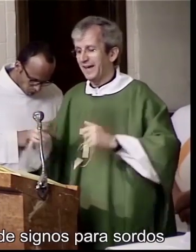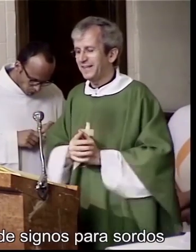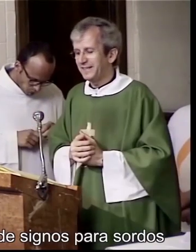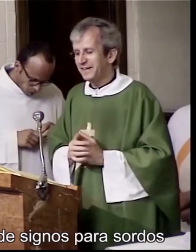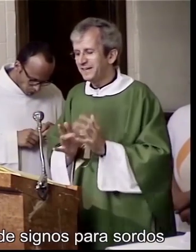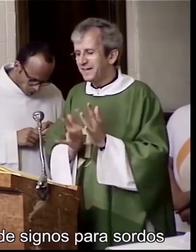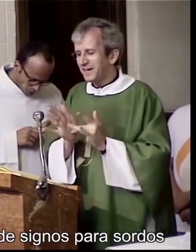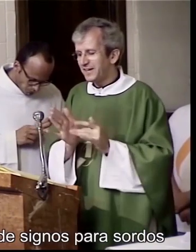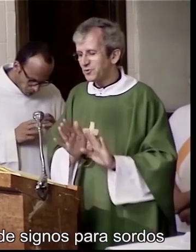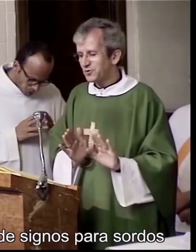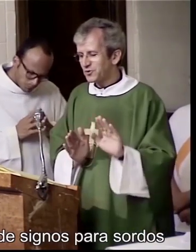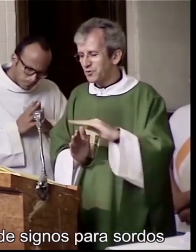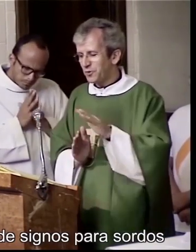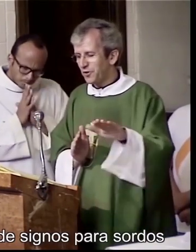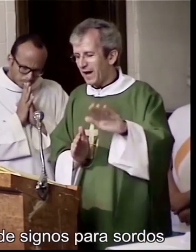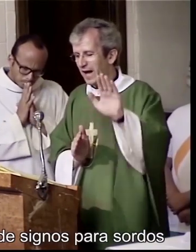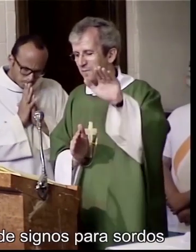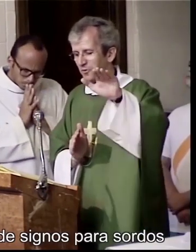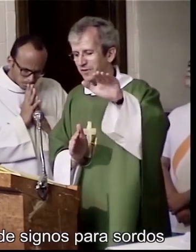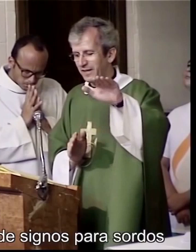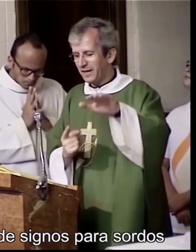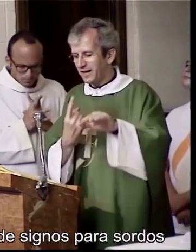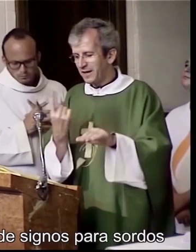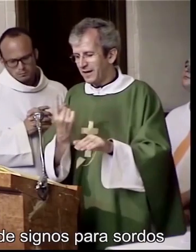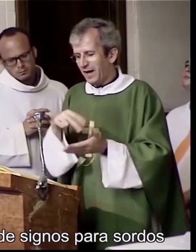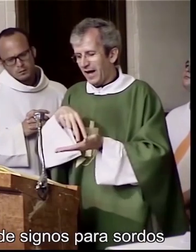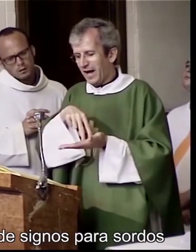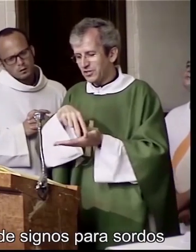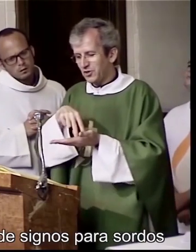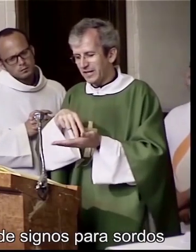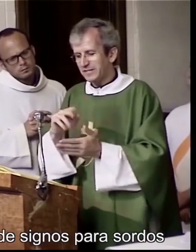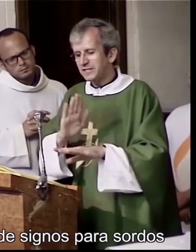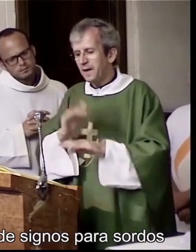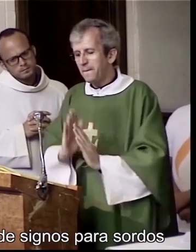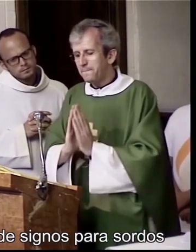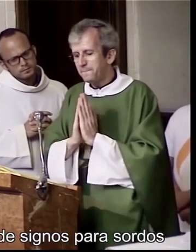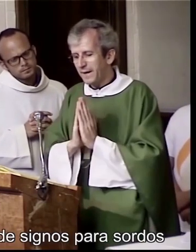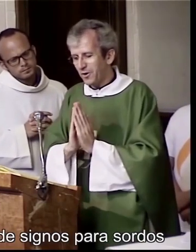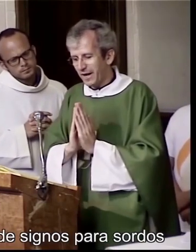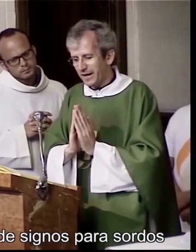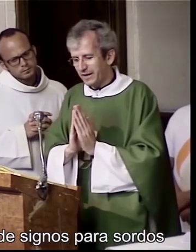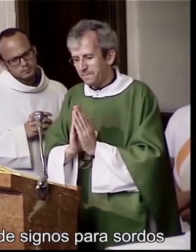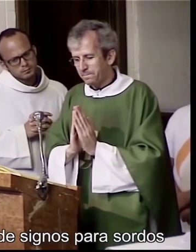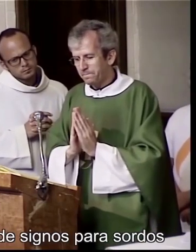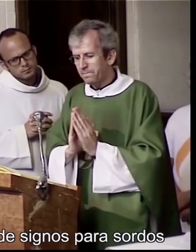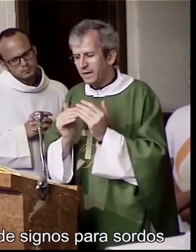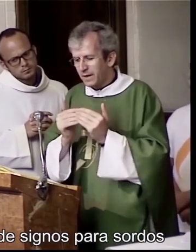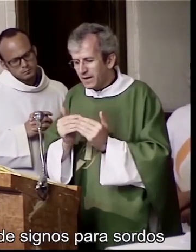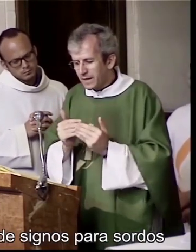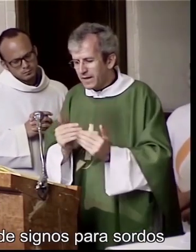gente, Jesús subió al monte, a solas, para orar. Llegada